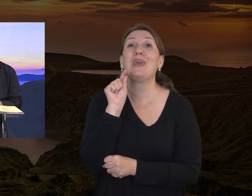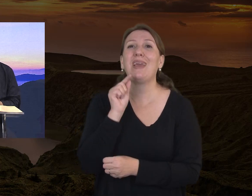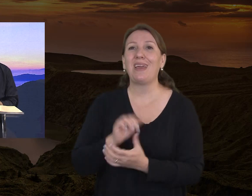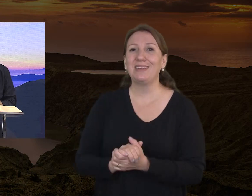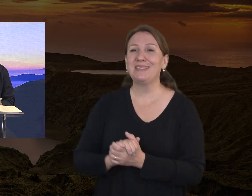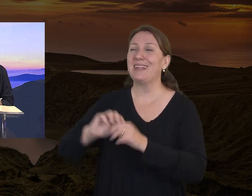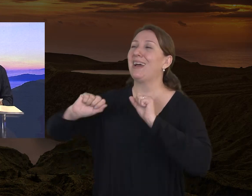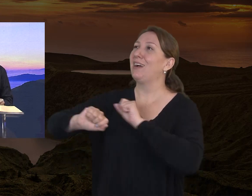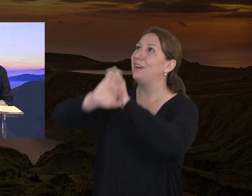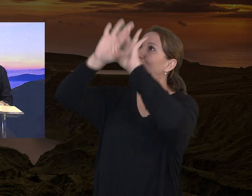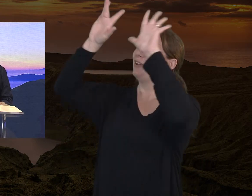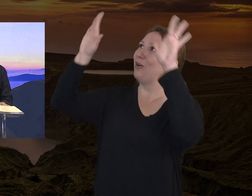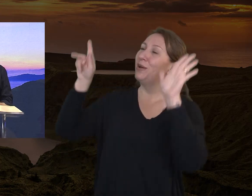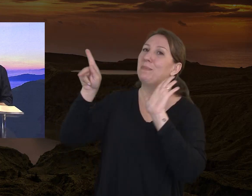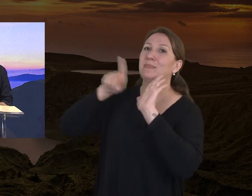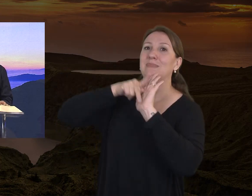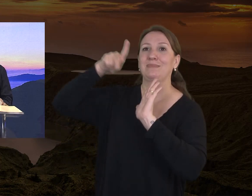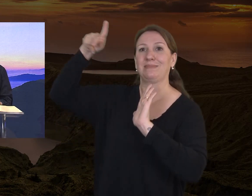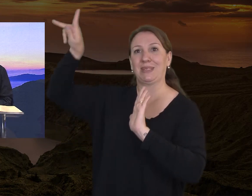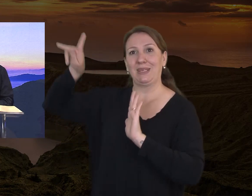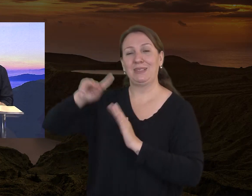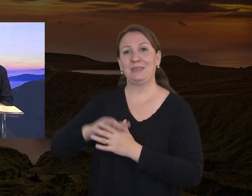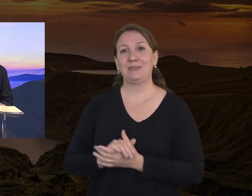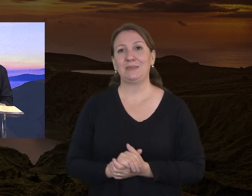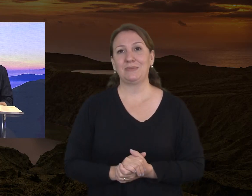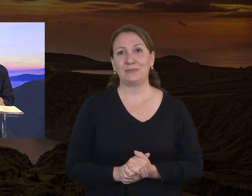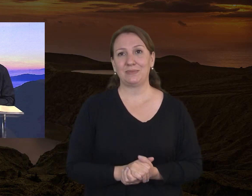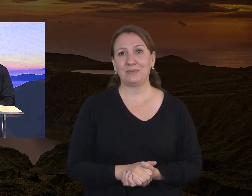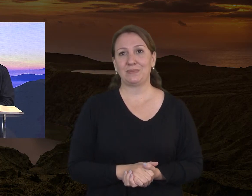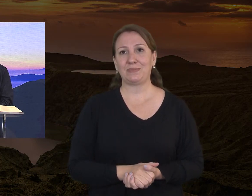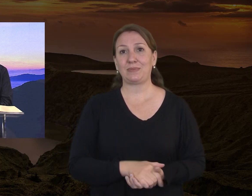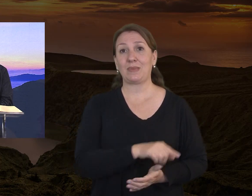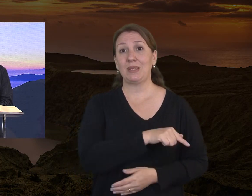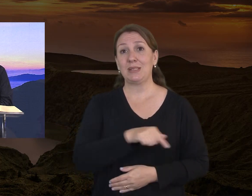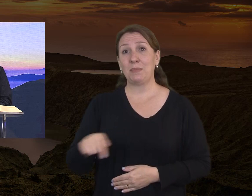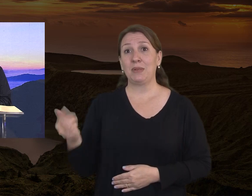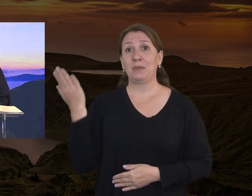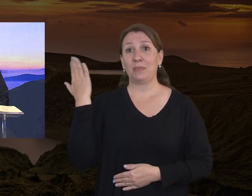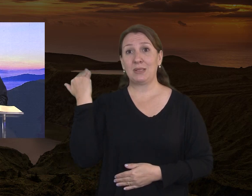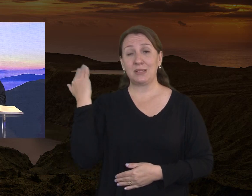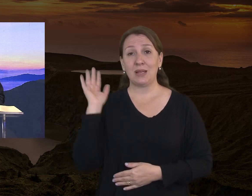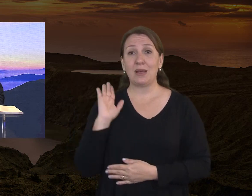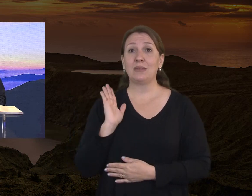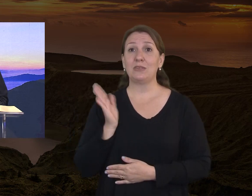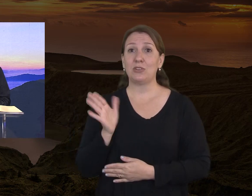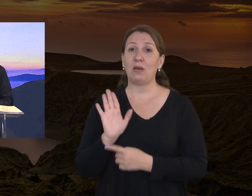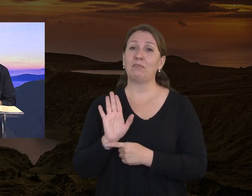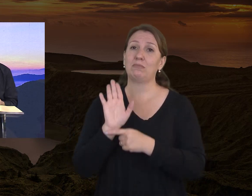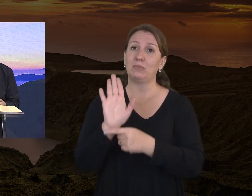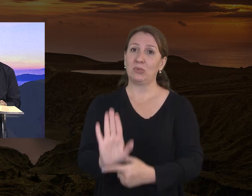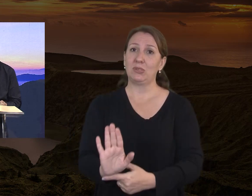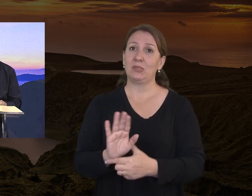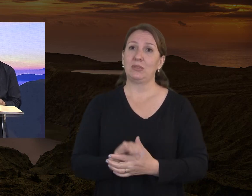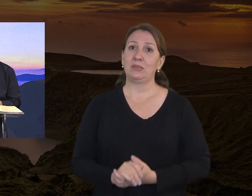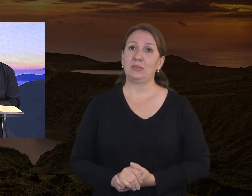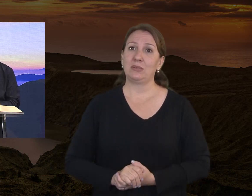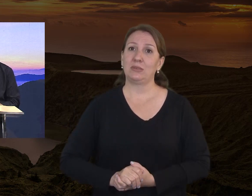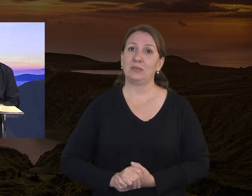glória de Deus. Portanto, irmãos, semana passada, mostrei para vocês que essa